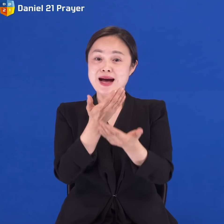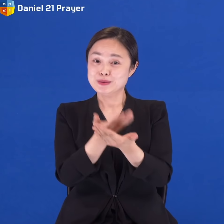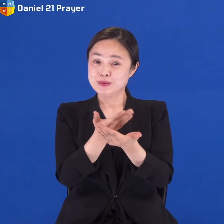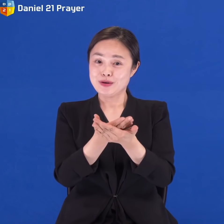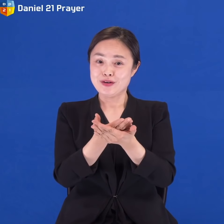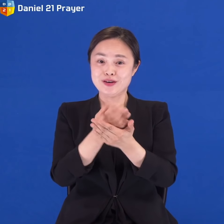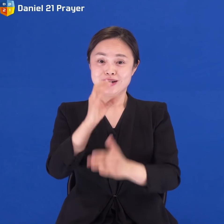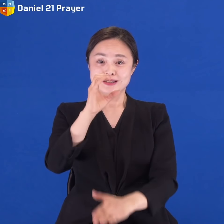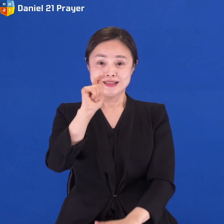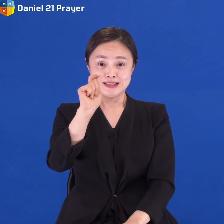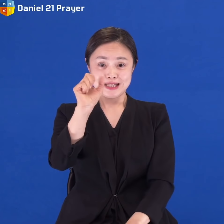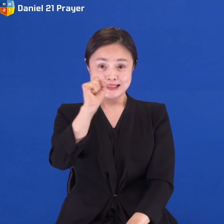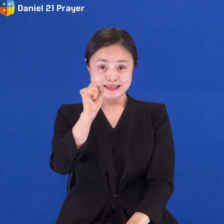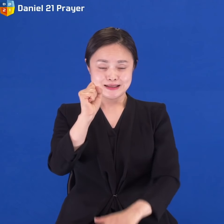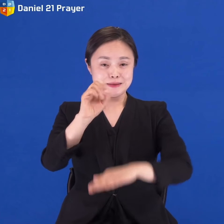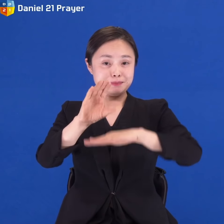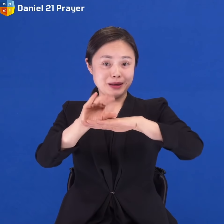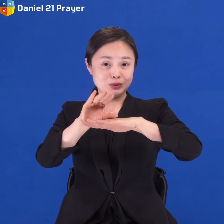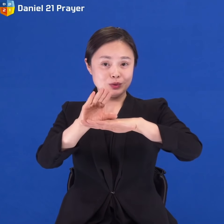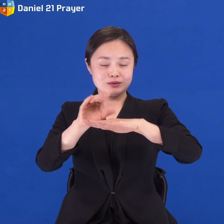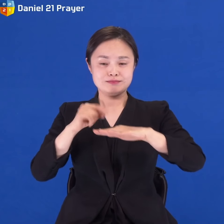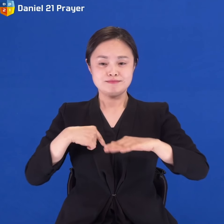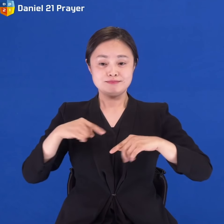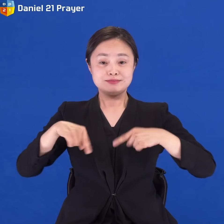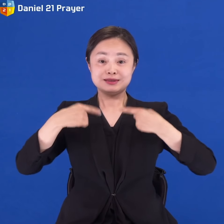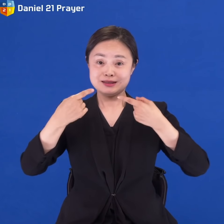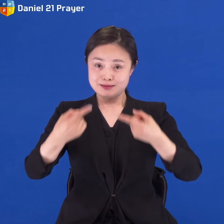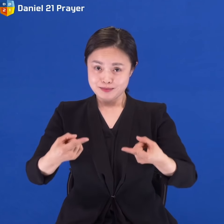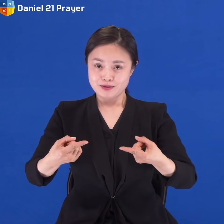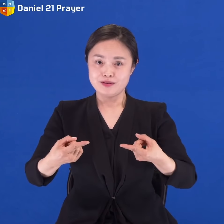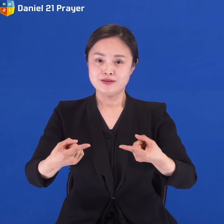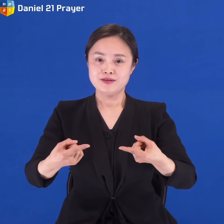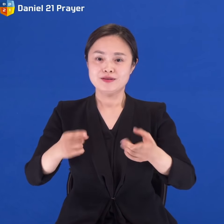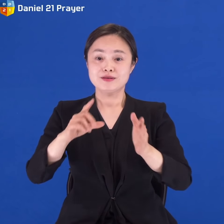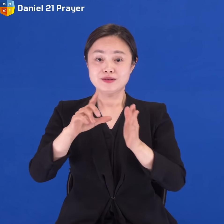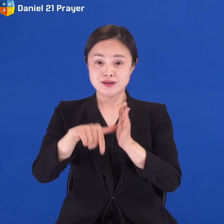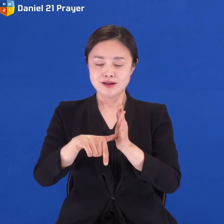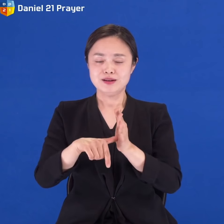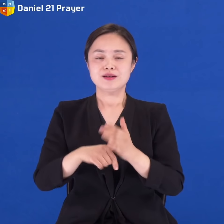되었습니다. 하나님께 진심으로 감사드렸습니다.